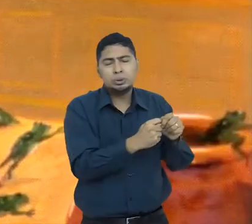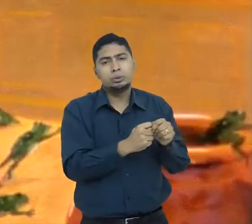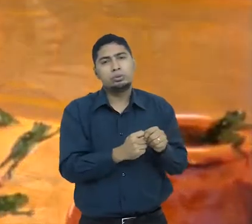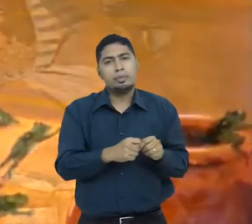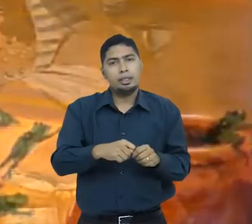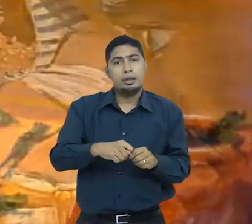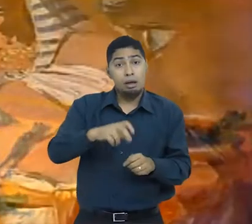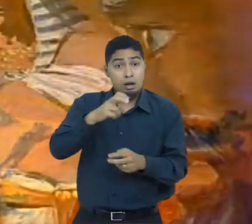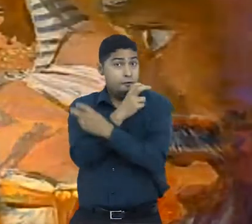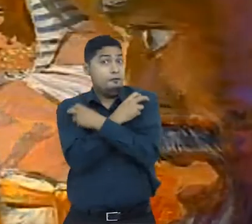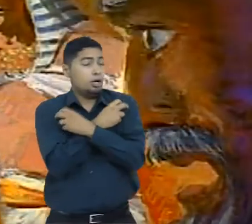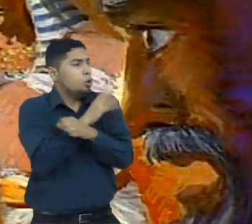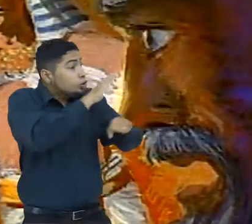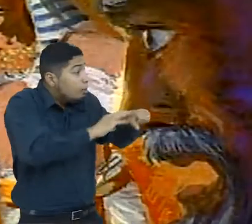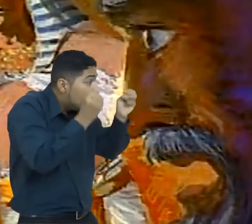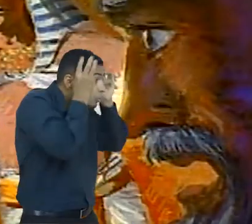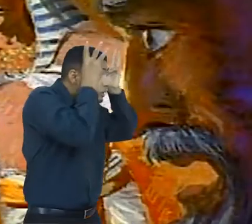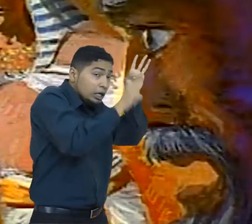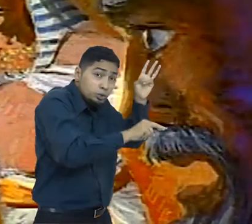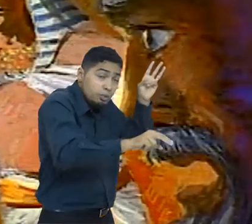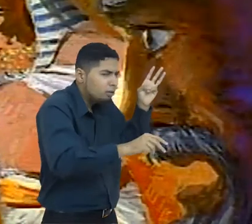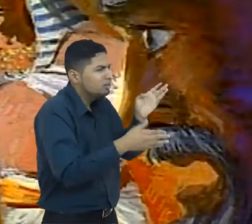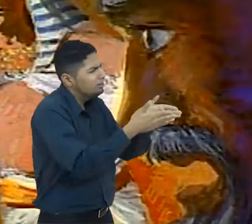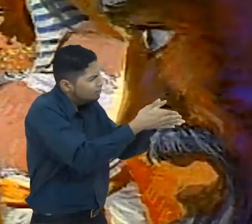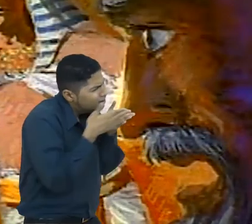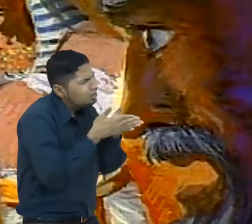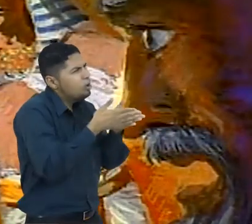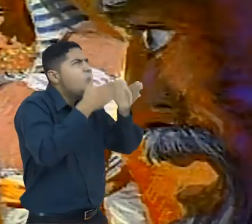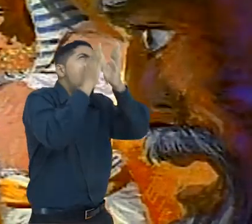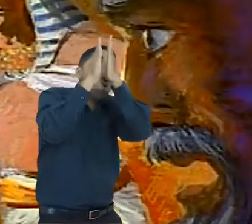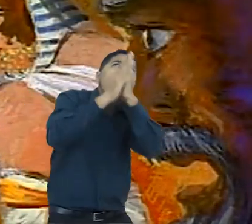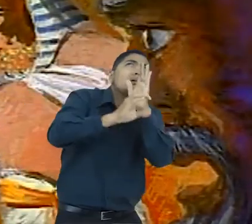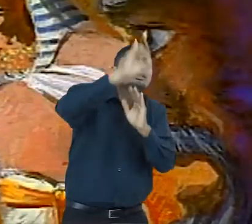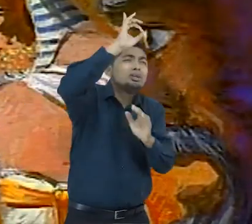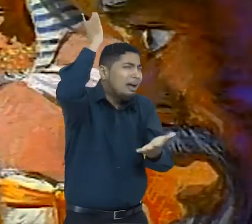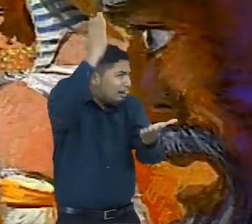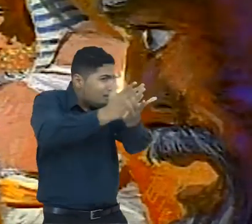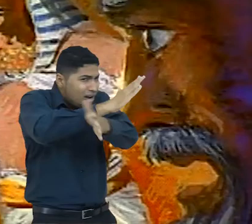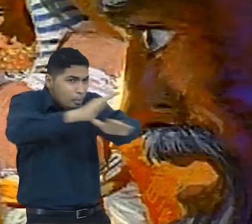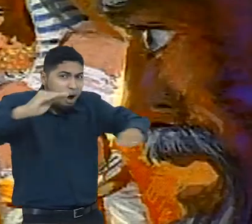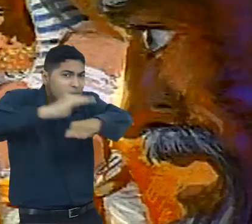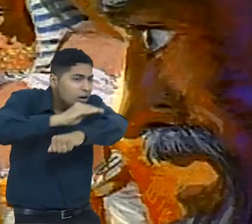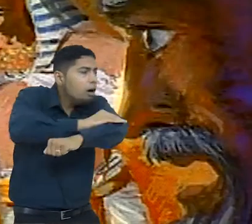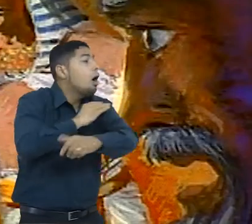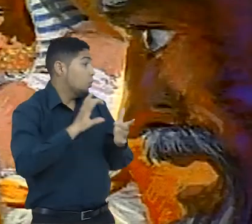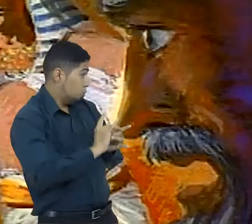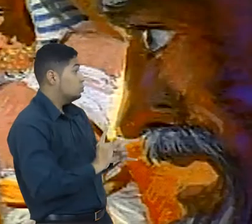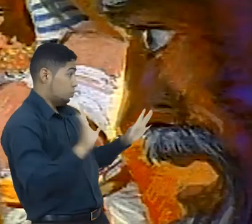nas tigelas. Faraó chamou Moisés e Arão e implorou: Olha, supliquem ao Senhor que acabe com as rãs, e então eu